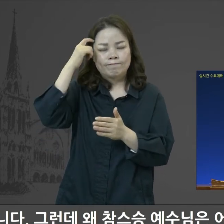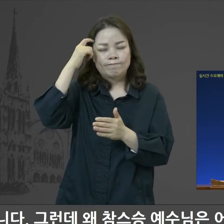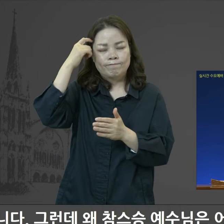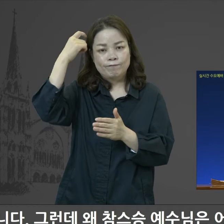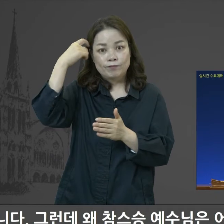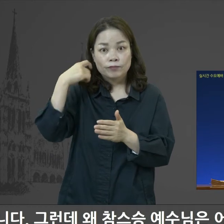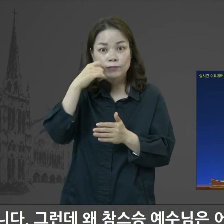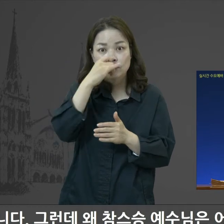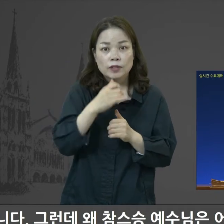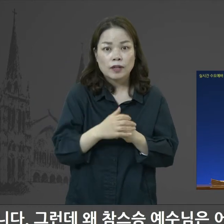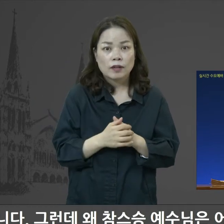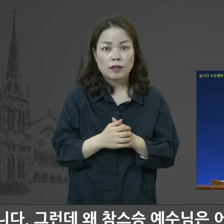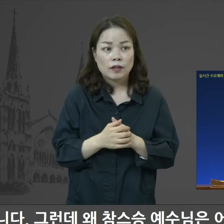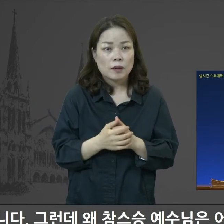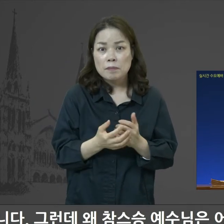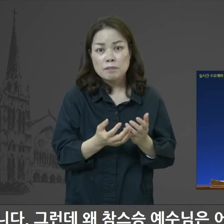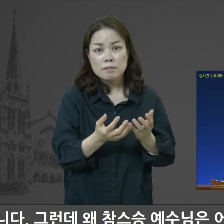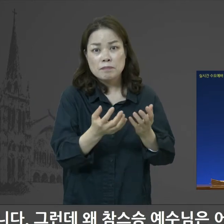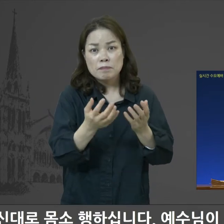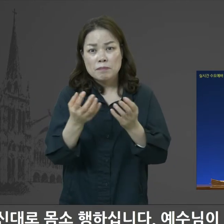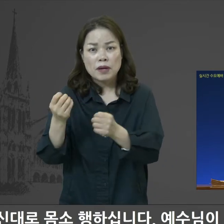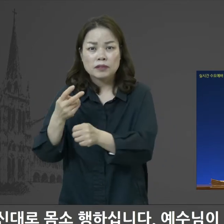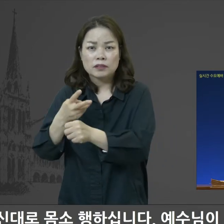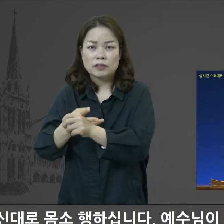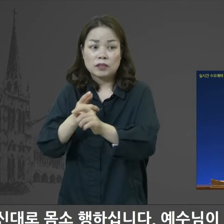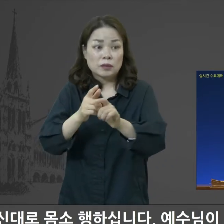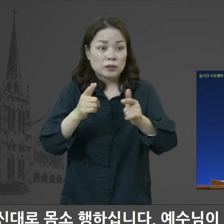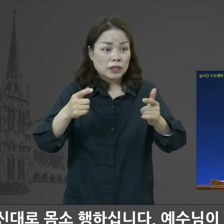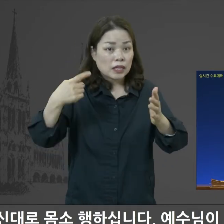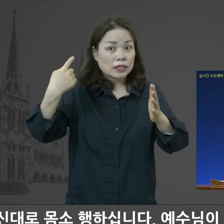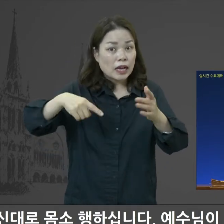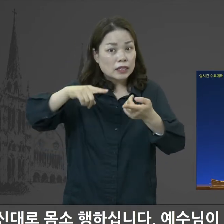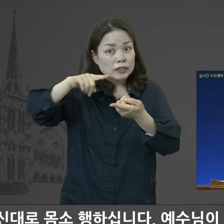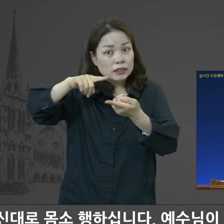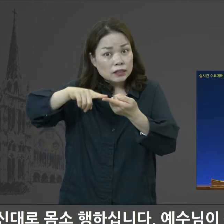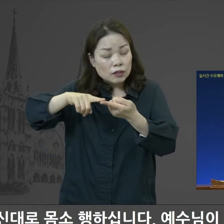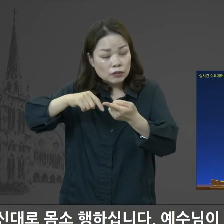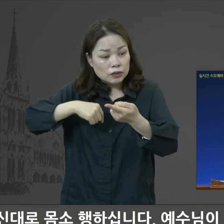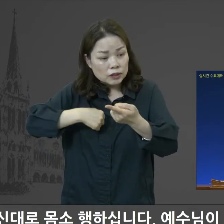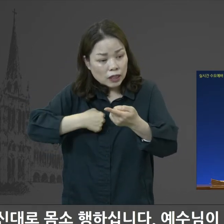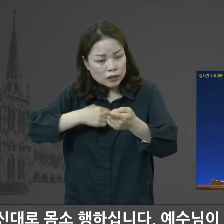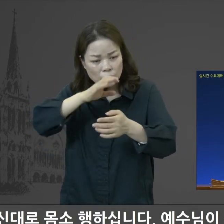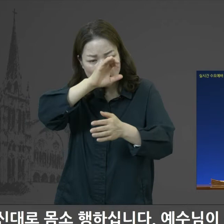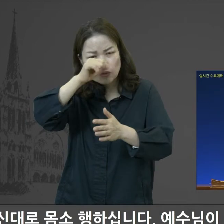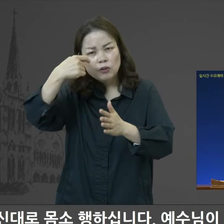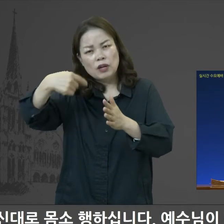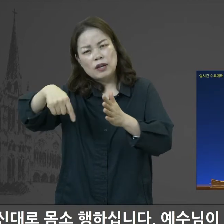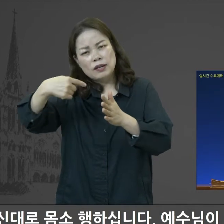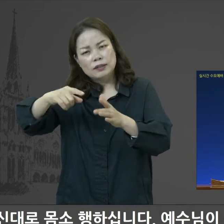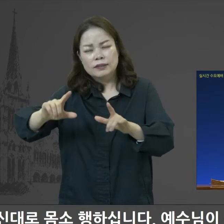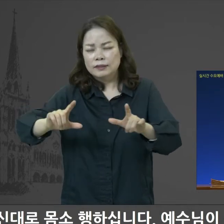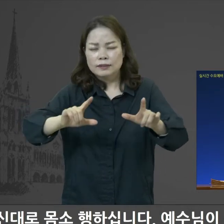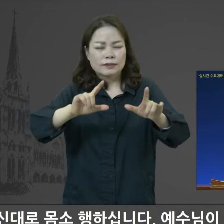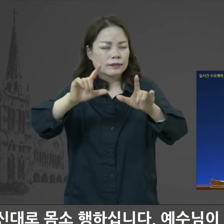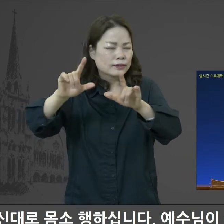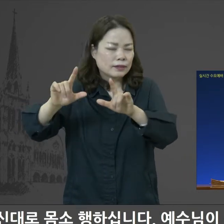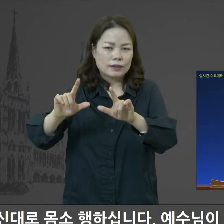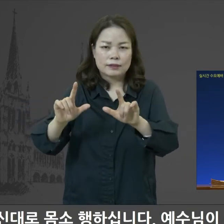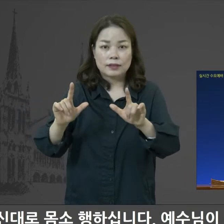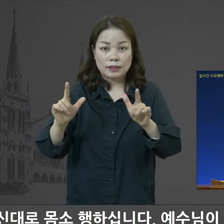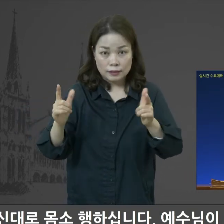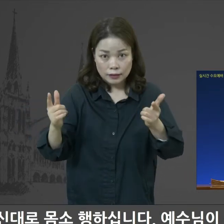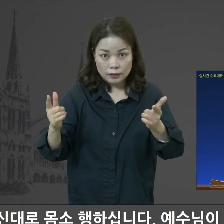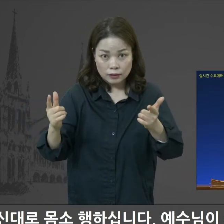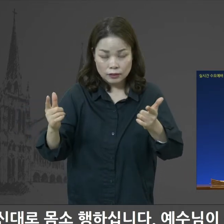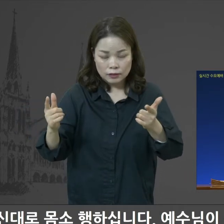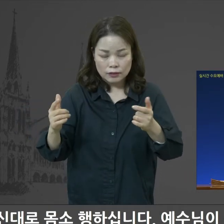됩니다. 많은 스승들이 가르친 대로, 자신이 교훈한 대로 살아가지 않는다는 사실을